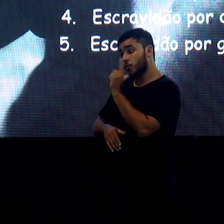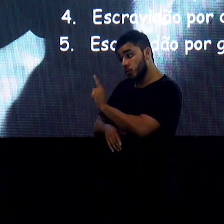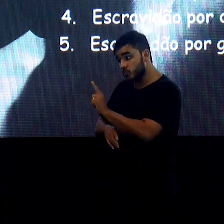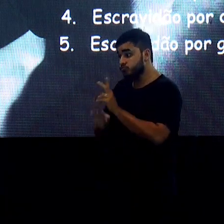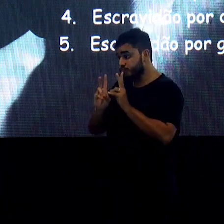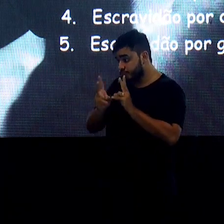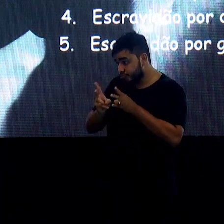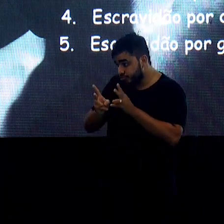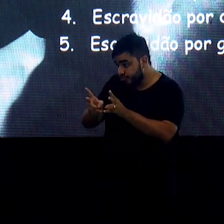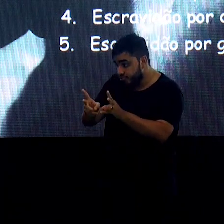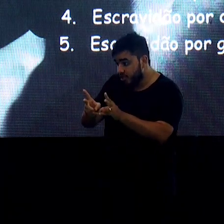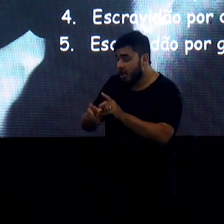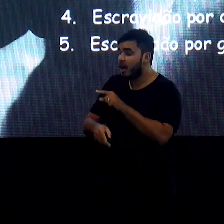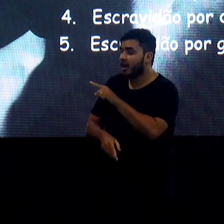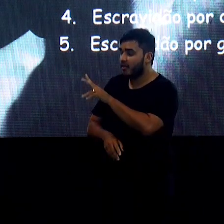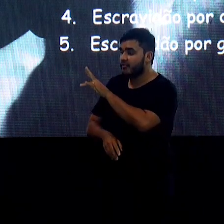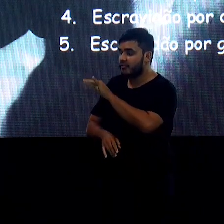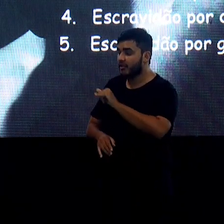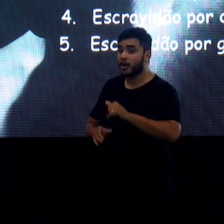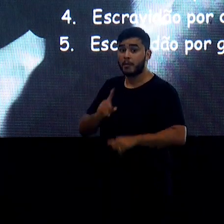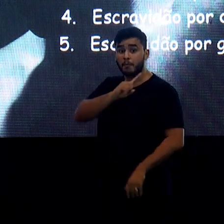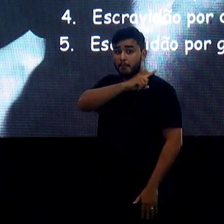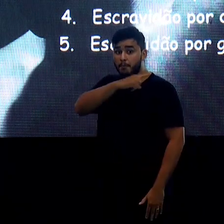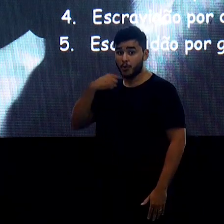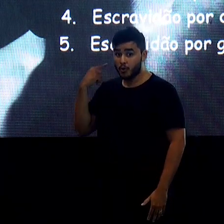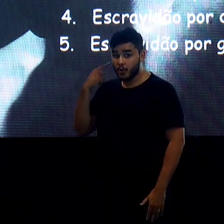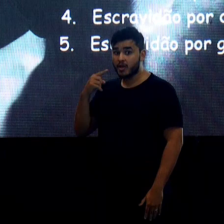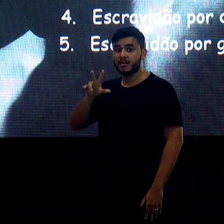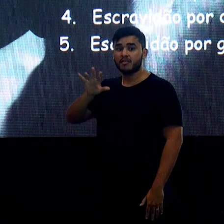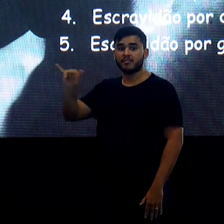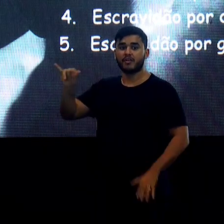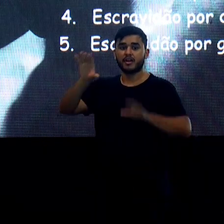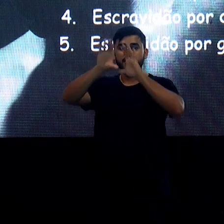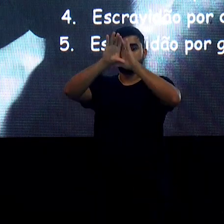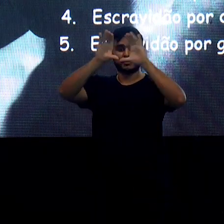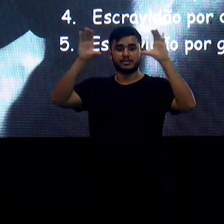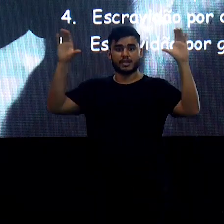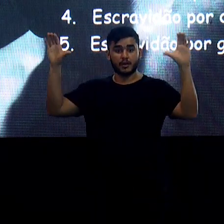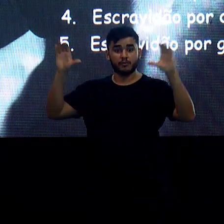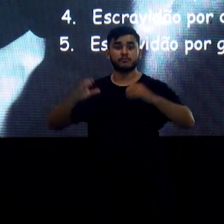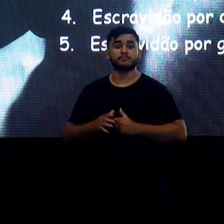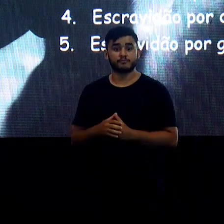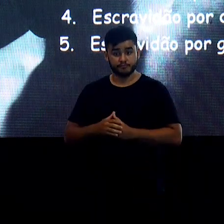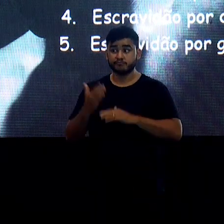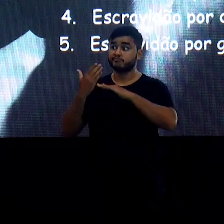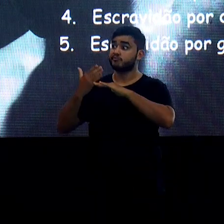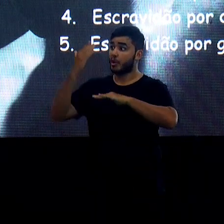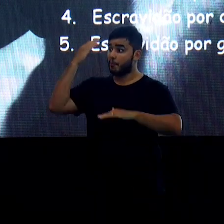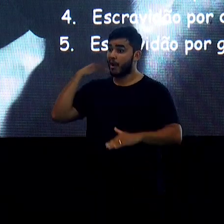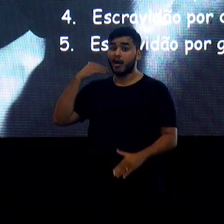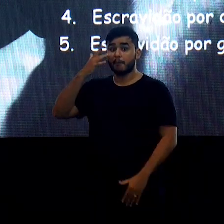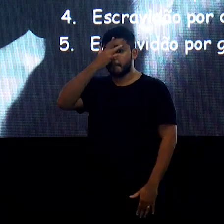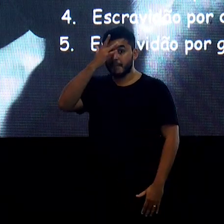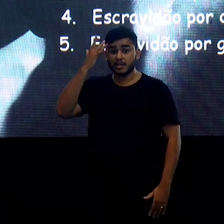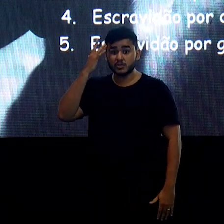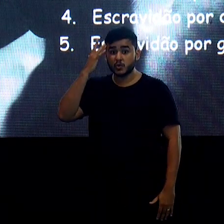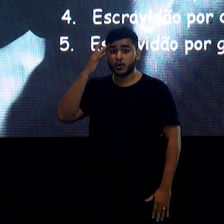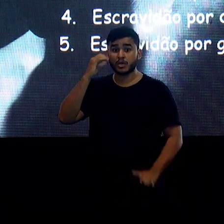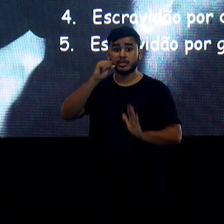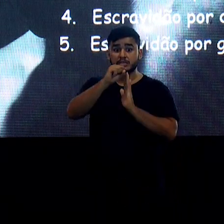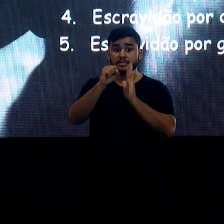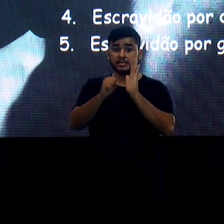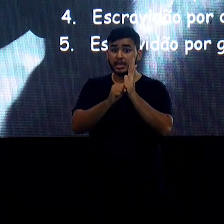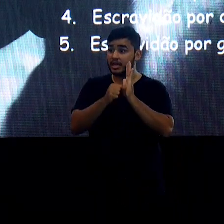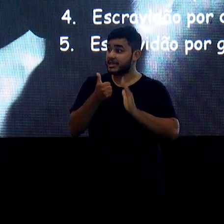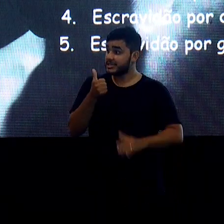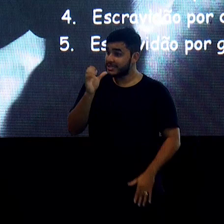para o paraíso. Isso deu ao cristão europeu do século XVI o